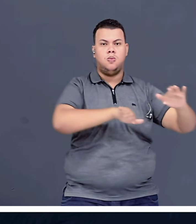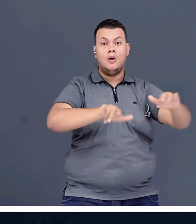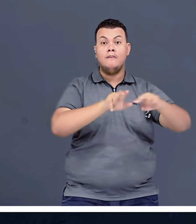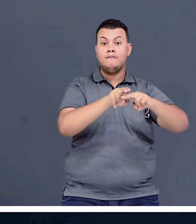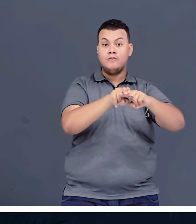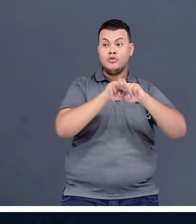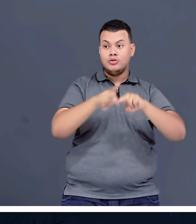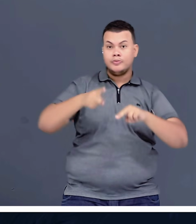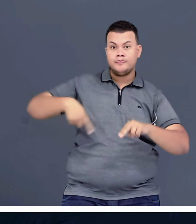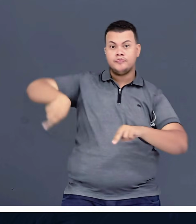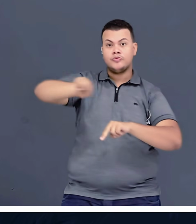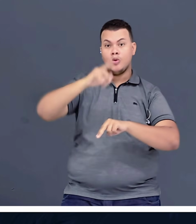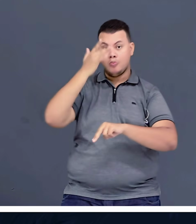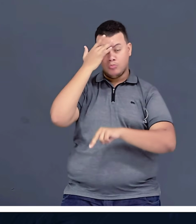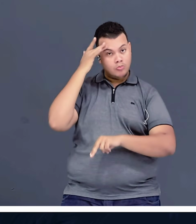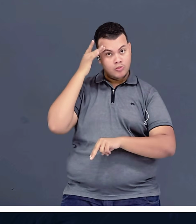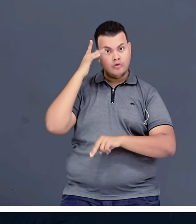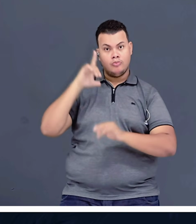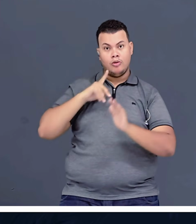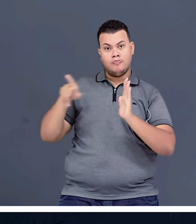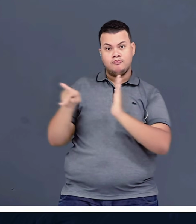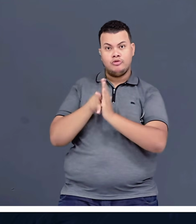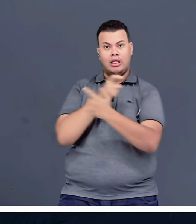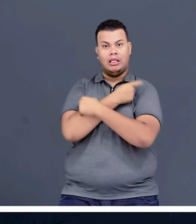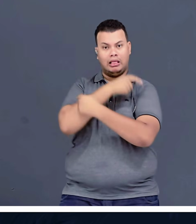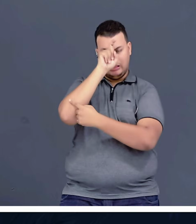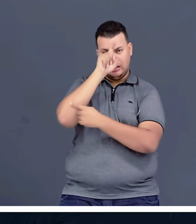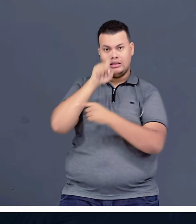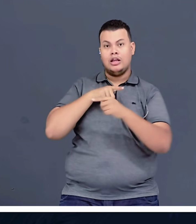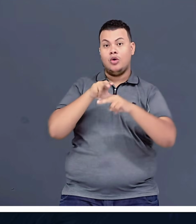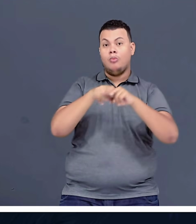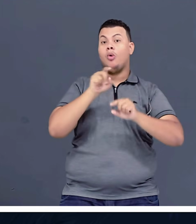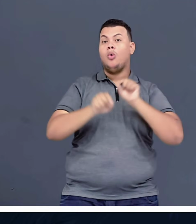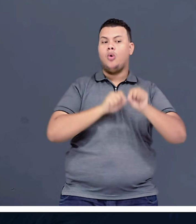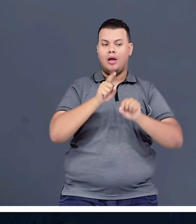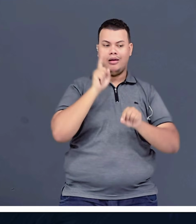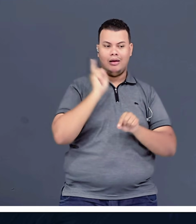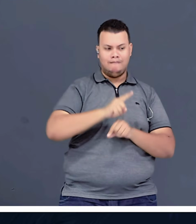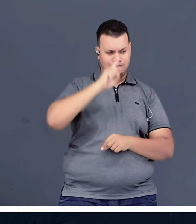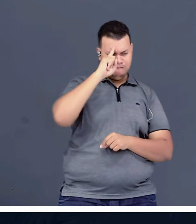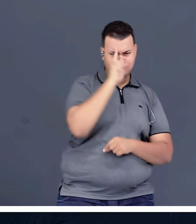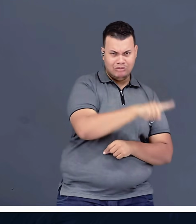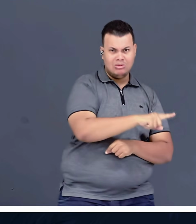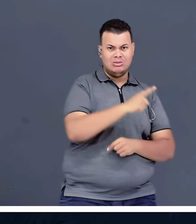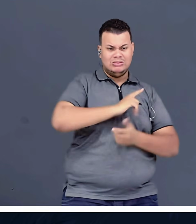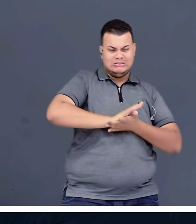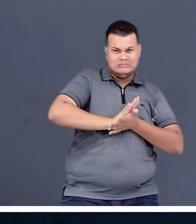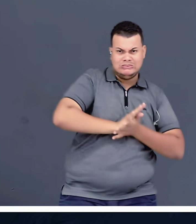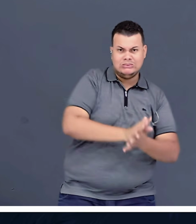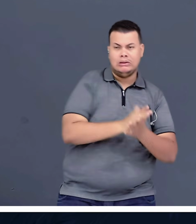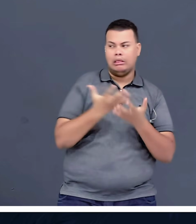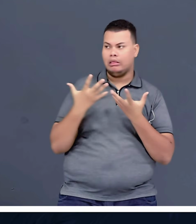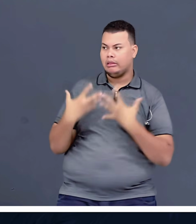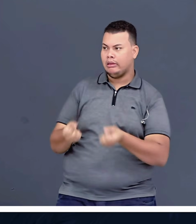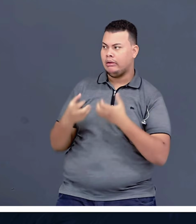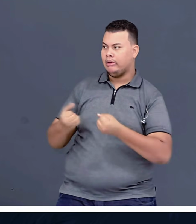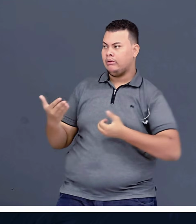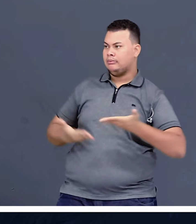isso os egípcios passaram a temer os israelitas e os sujeitaram a cruel